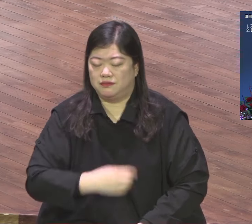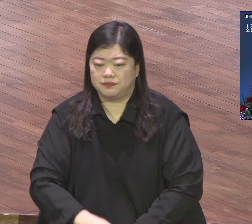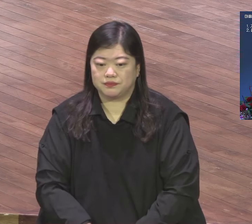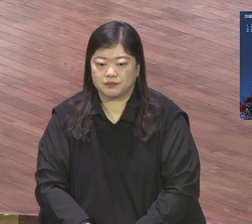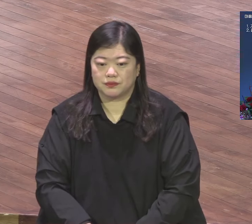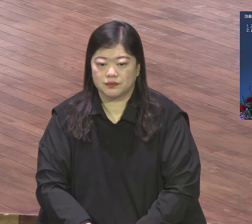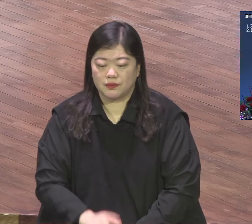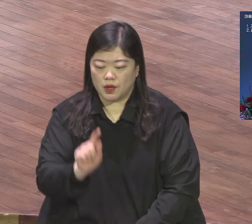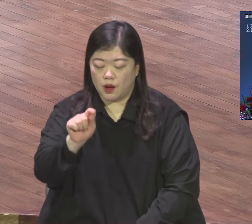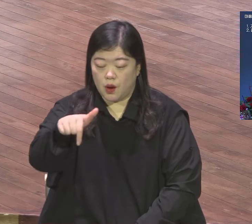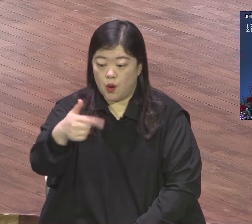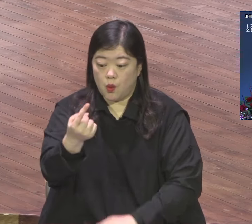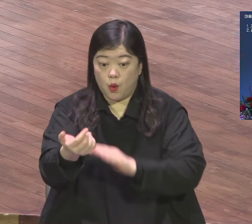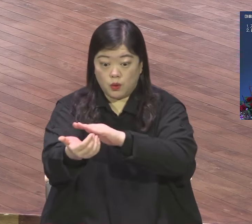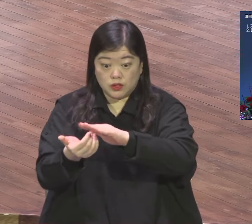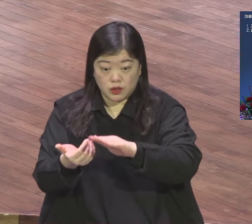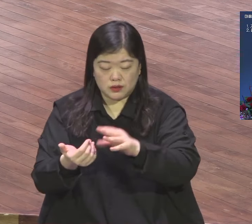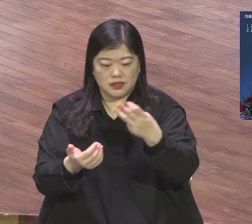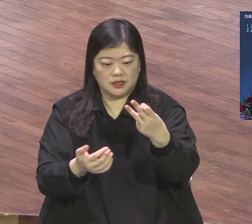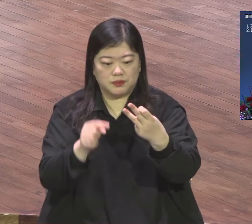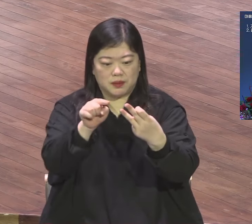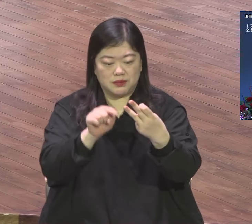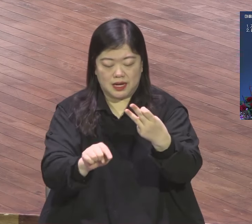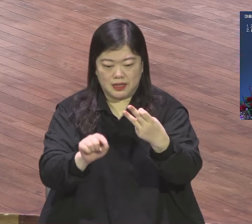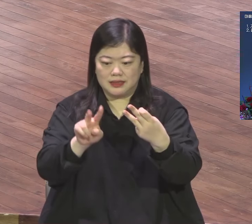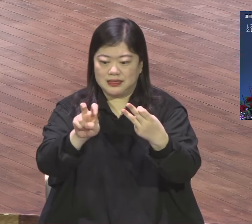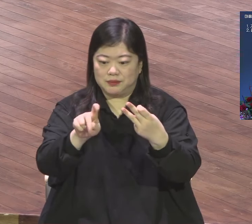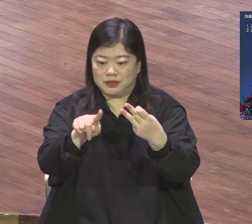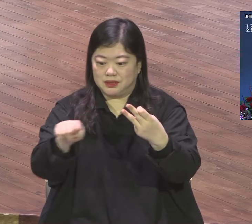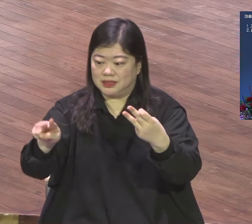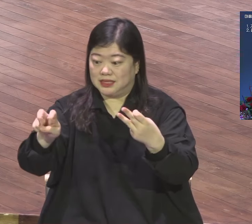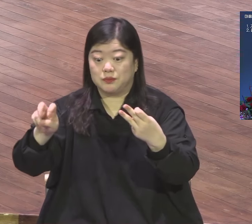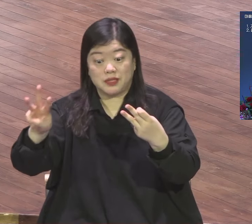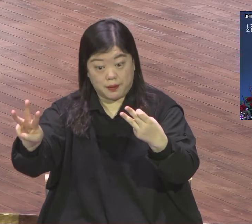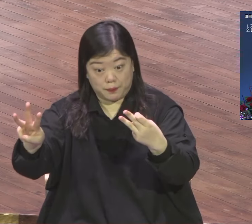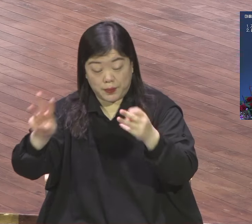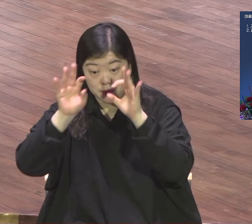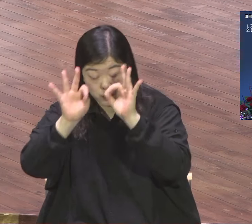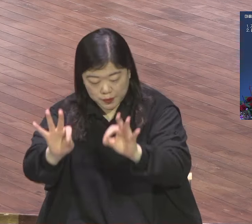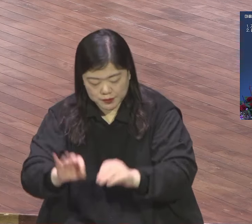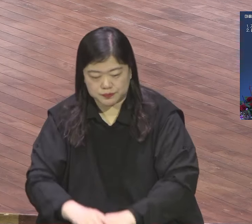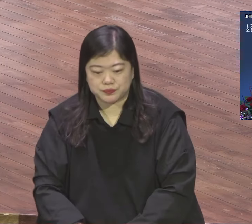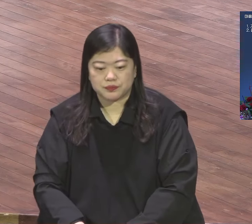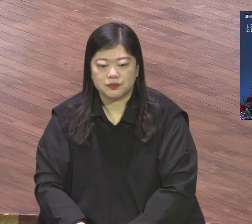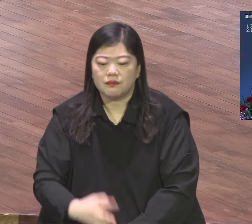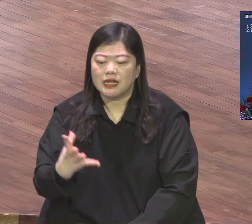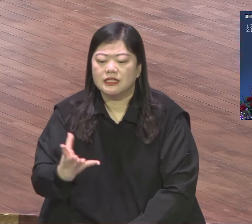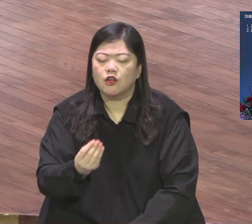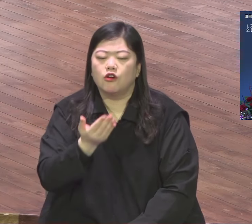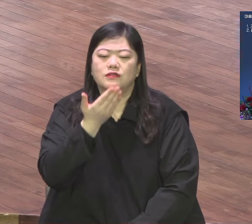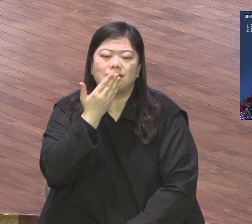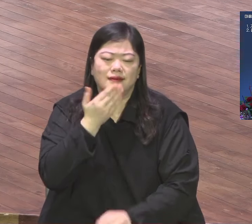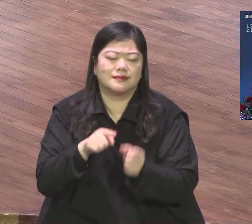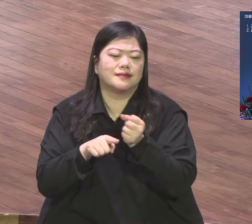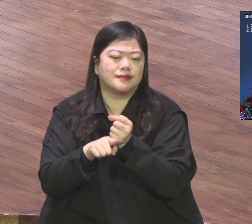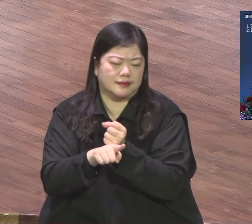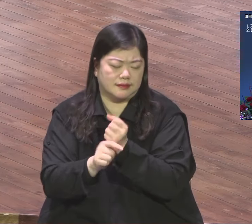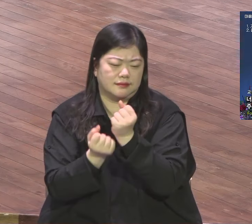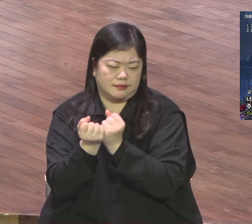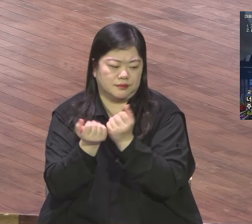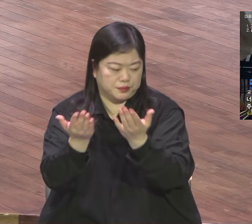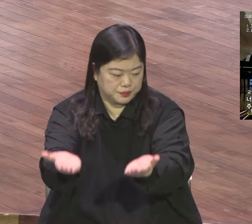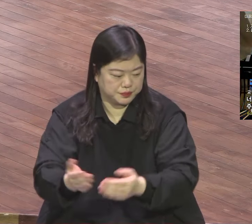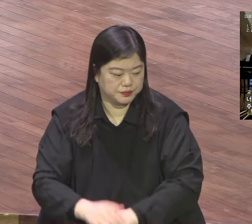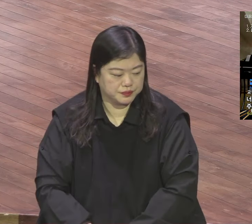바울은 고린도전서 11장 23절로 29절에 걸쳐서 성찬에 대해서 언급하고 있는데 그 핵심 의미를 이렇게 표현하고 있습니다.